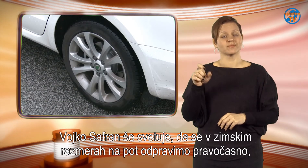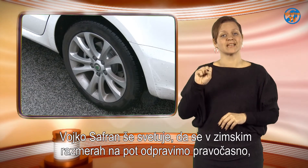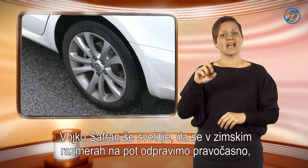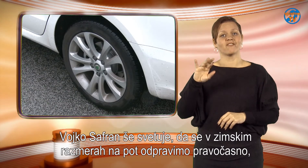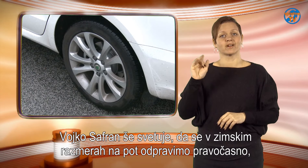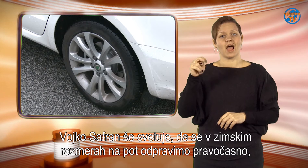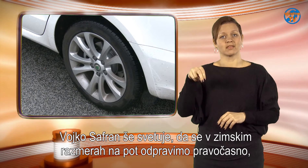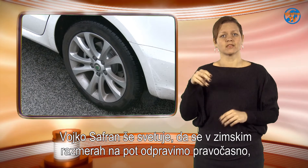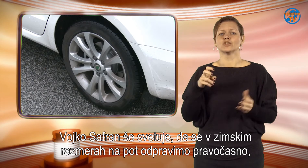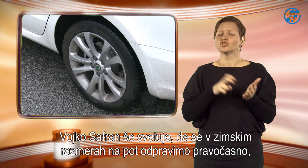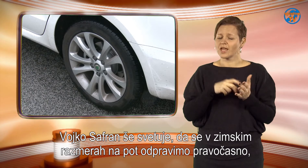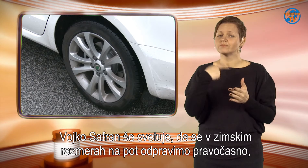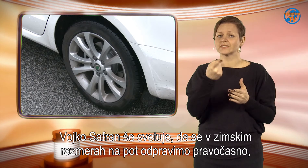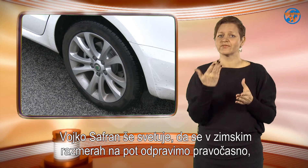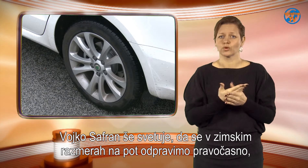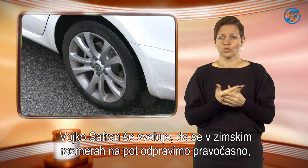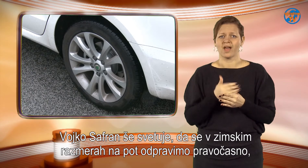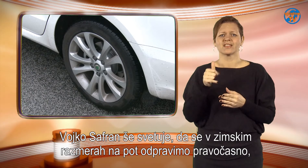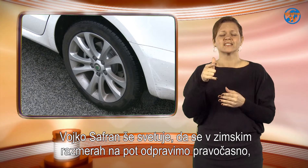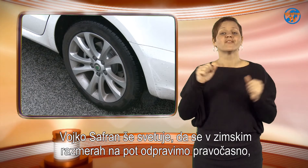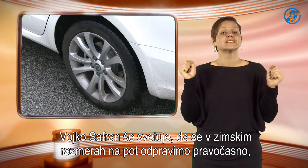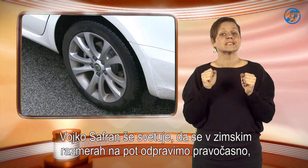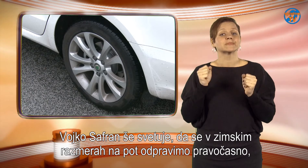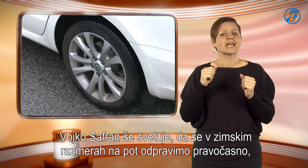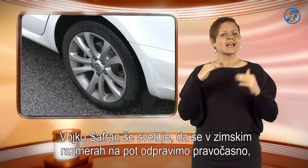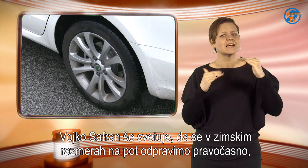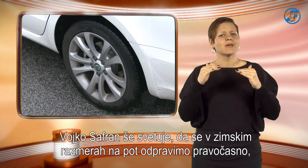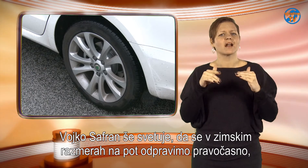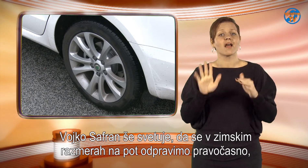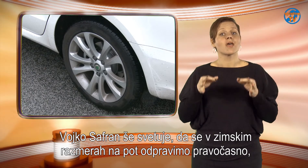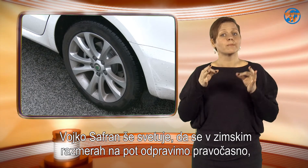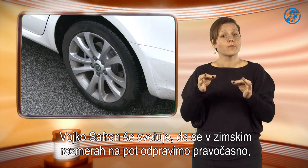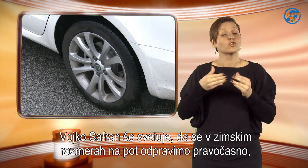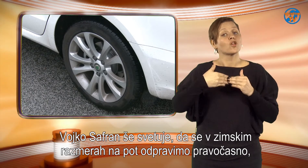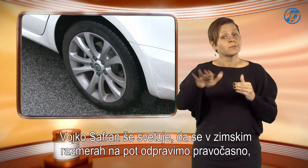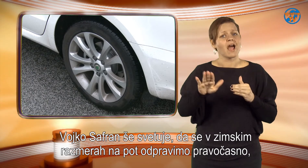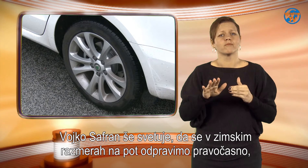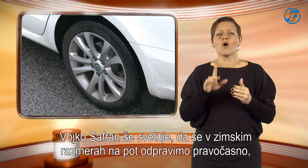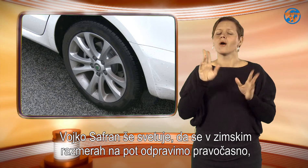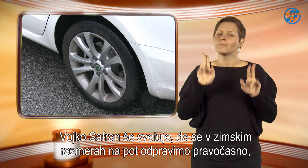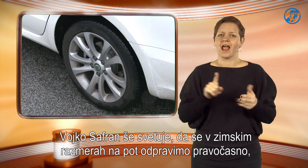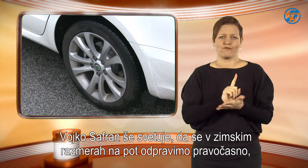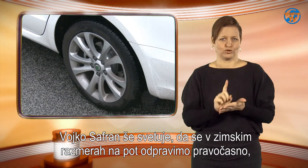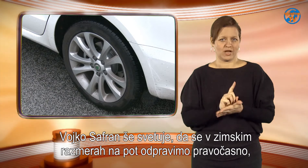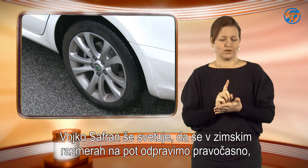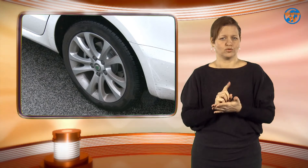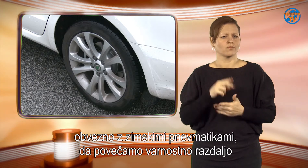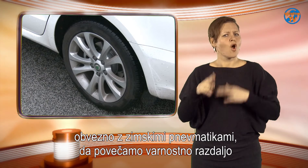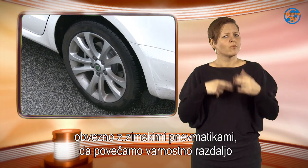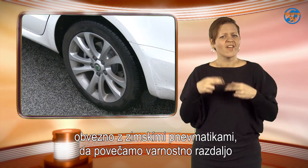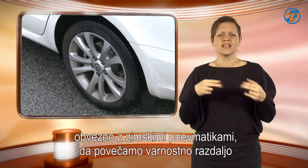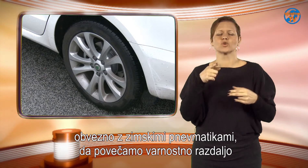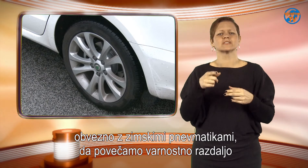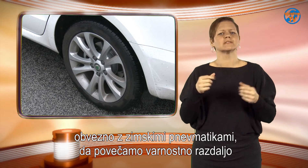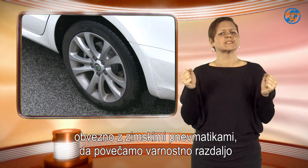Vojko Safranše svetuje, da se v zimskih razmerah na pot odpravimo pravočasno, obvezno z zimskimi